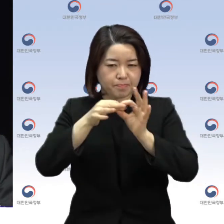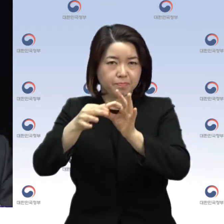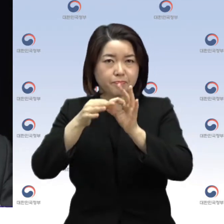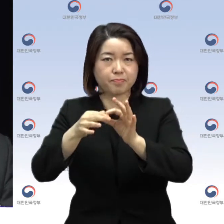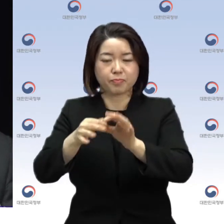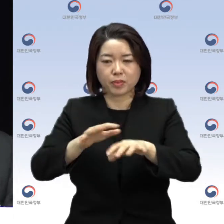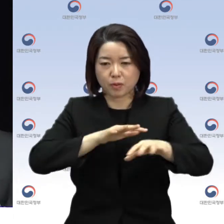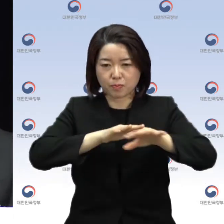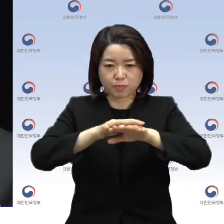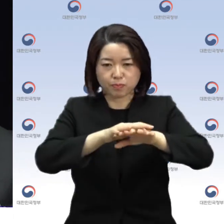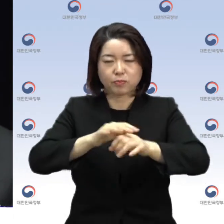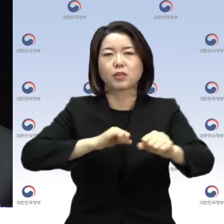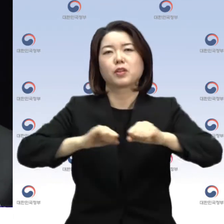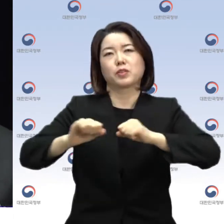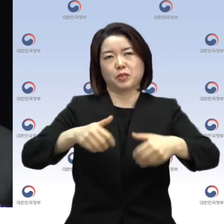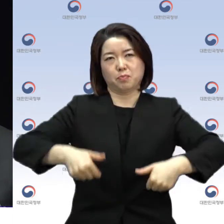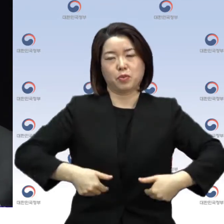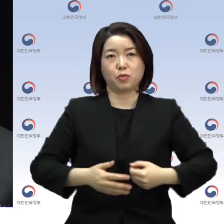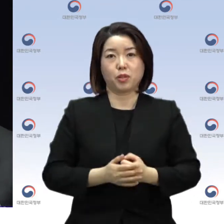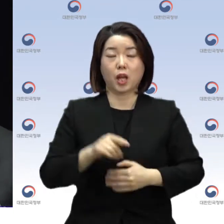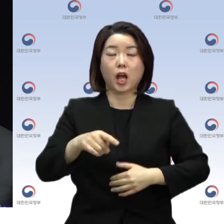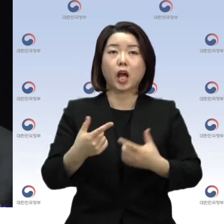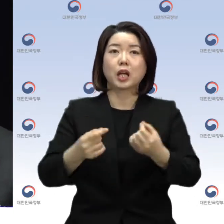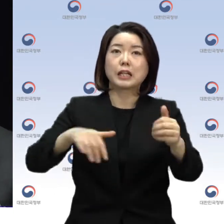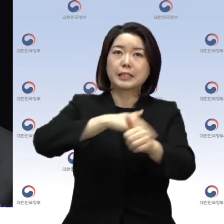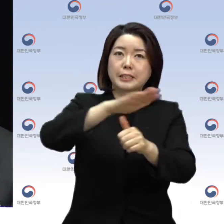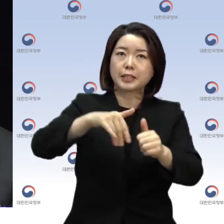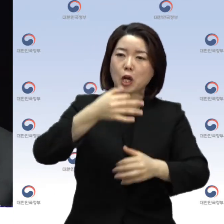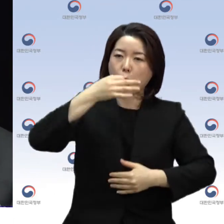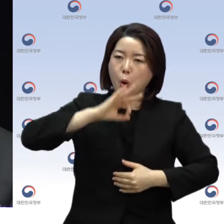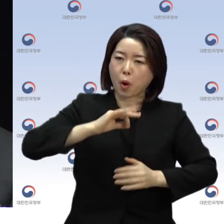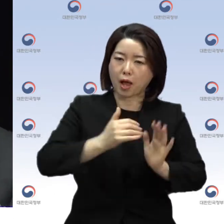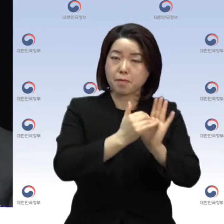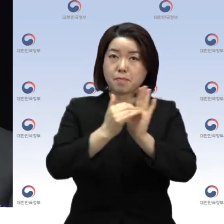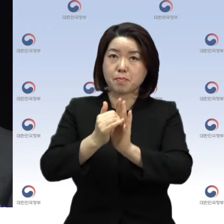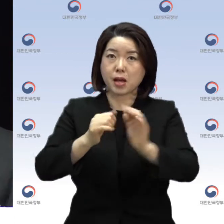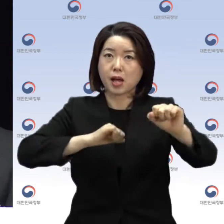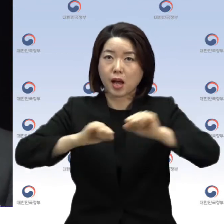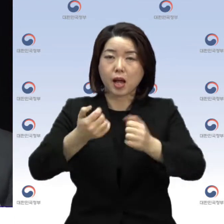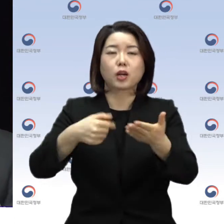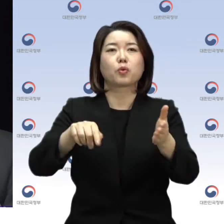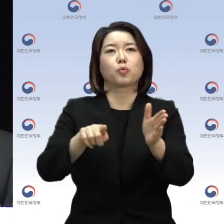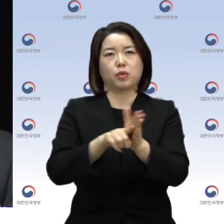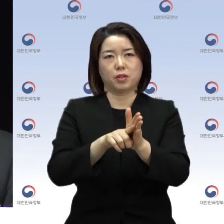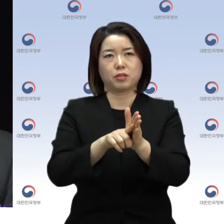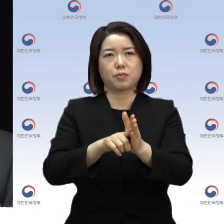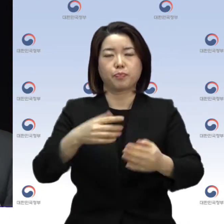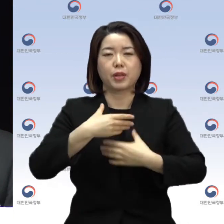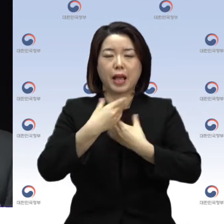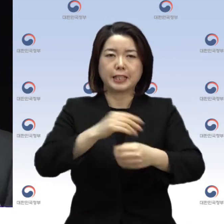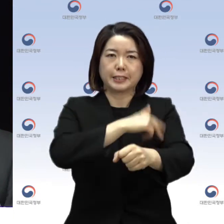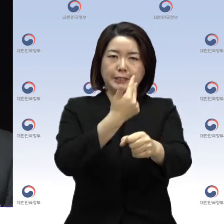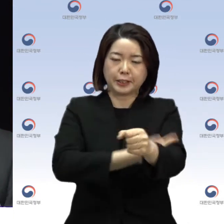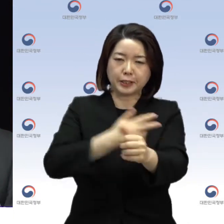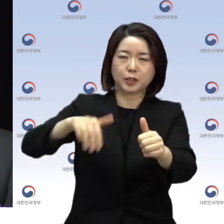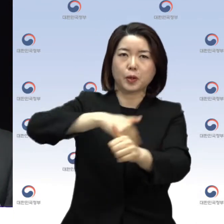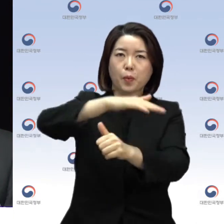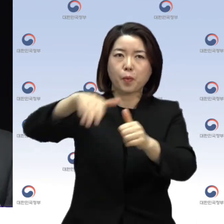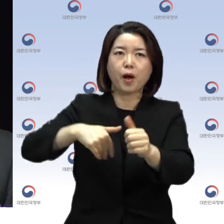합니다. 이런 상황에 효과적으로 대응하려면 안정적인 저작권